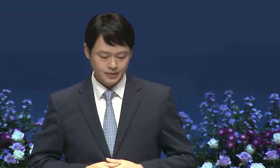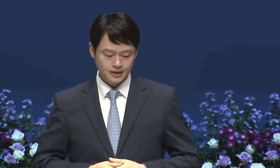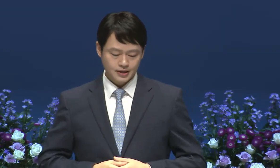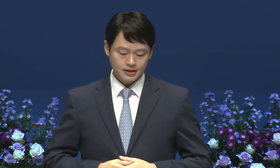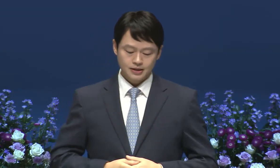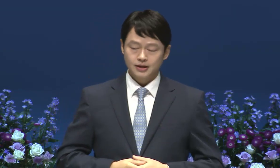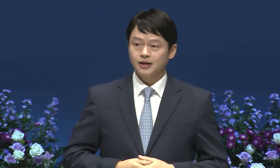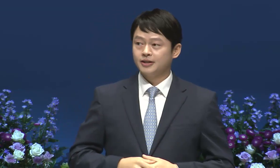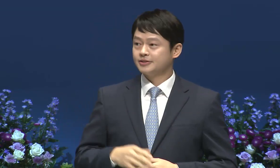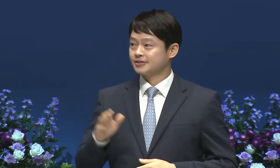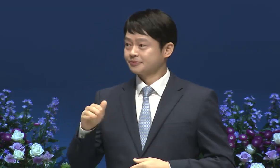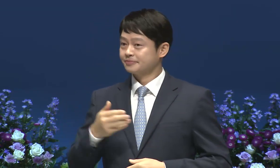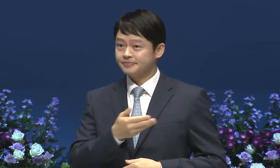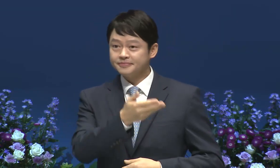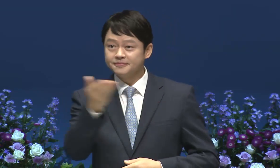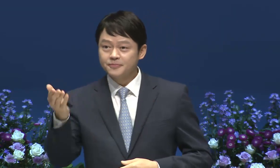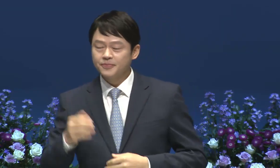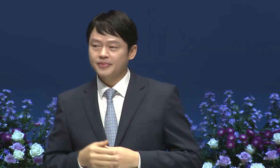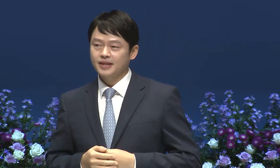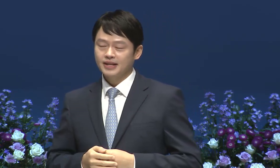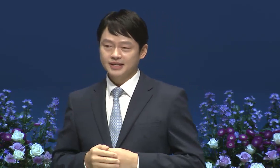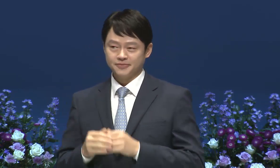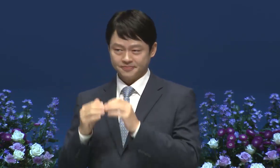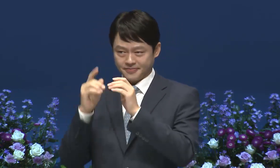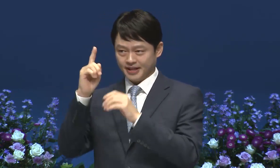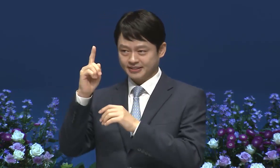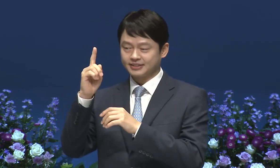예원 농인 선교주일로 예배를 드리고 있습니다.